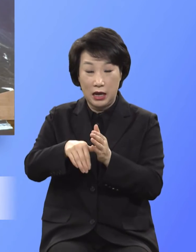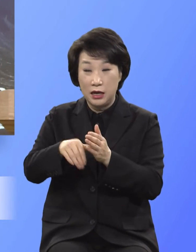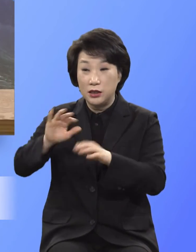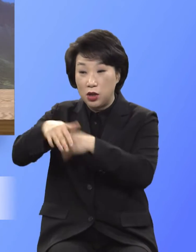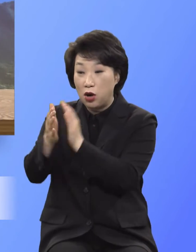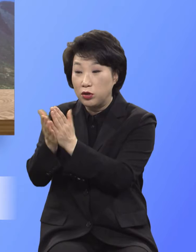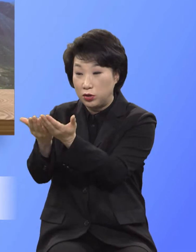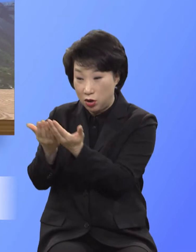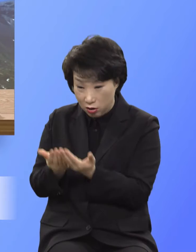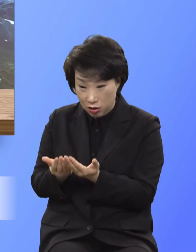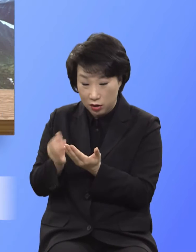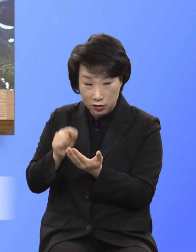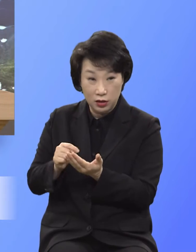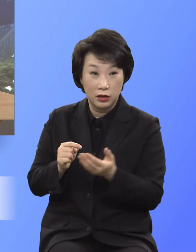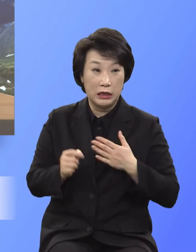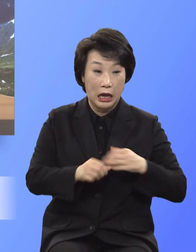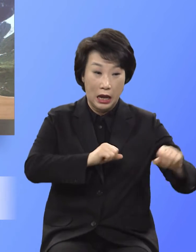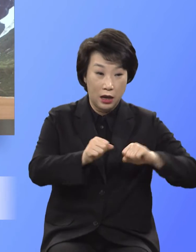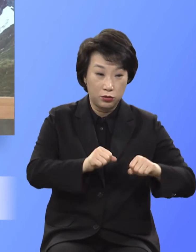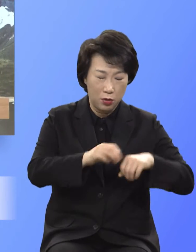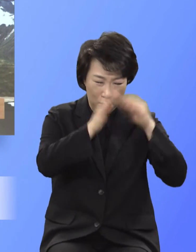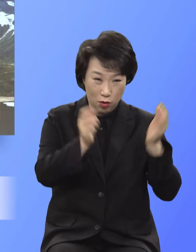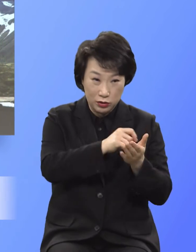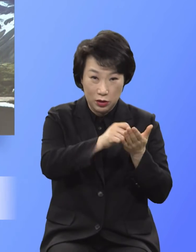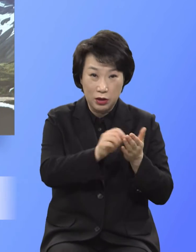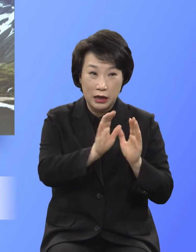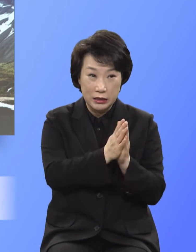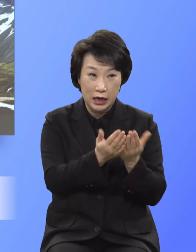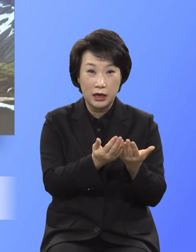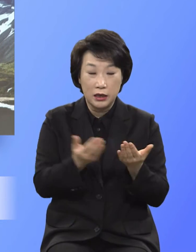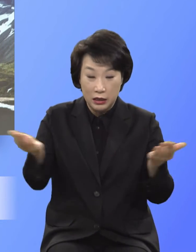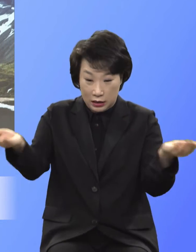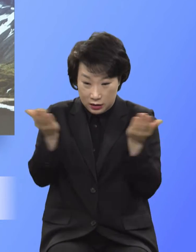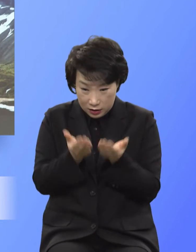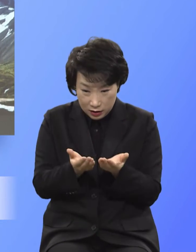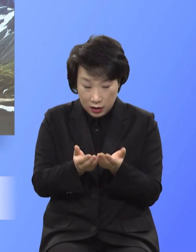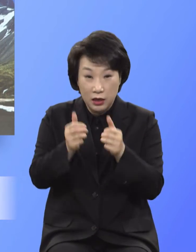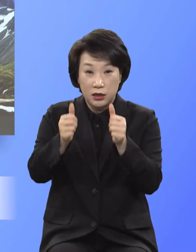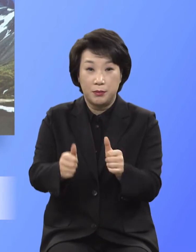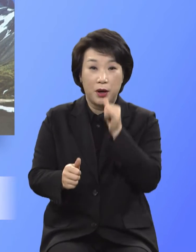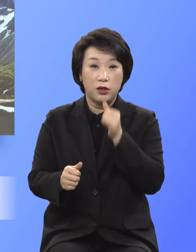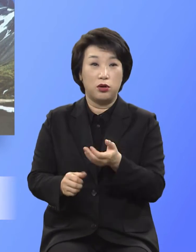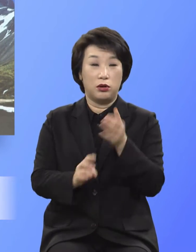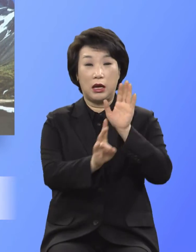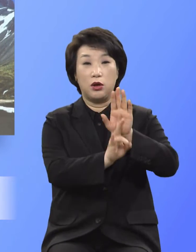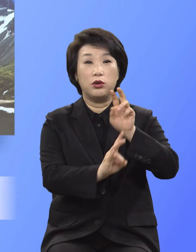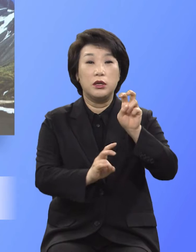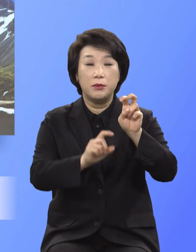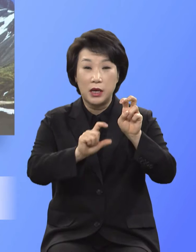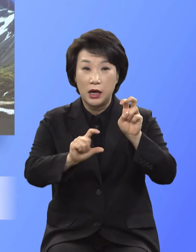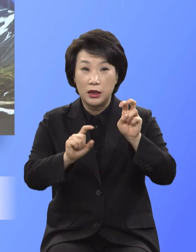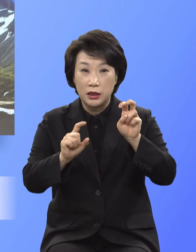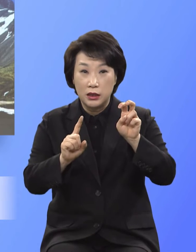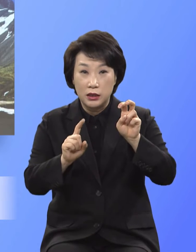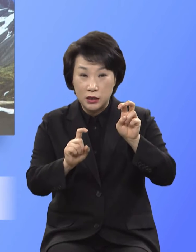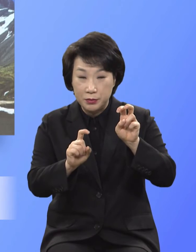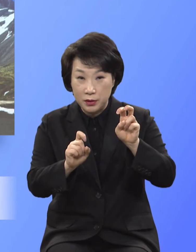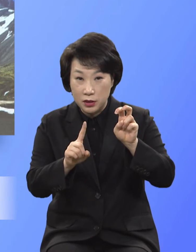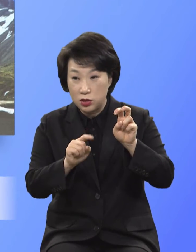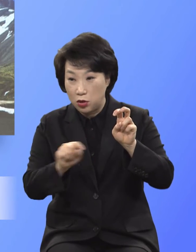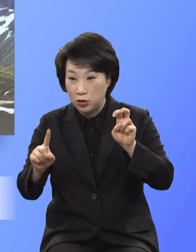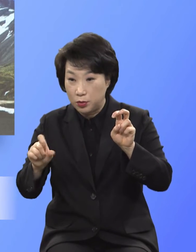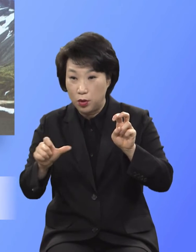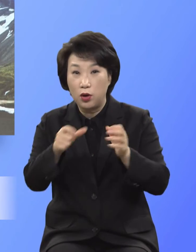놓고 내 행위를 놓고 심판받을 때 요한계시록 20장 11절로 여러분들 15절까지 기록된